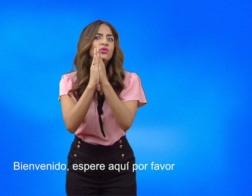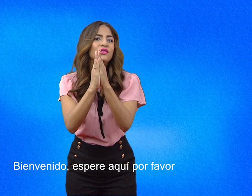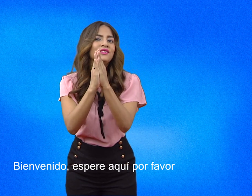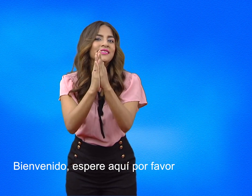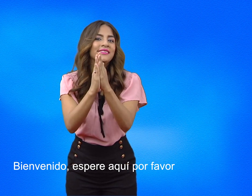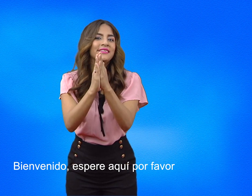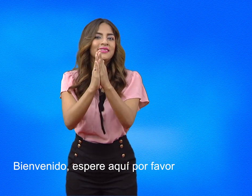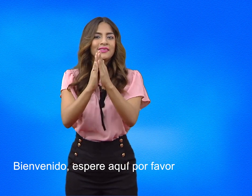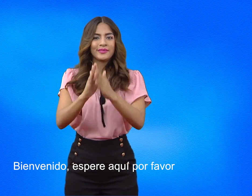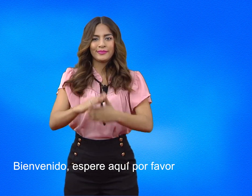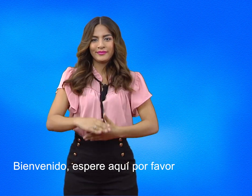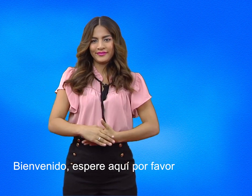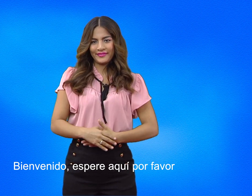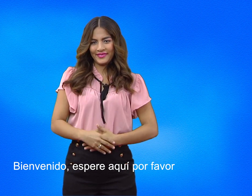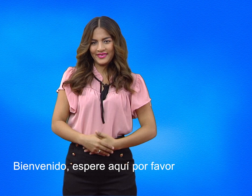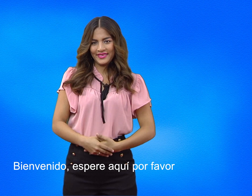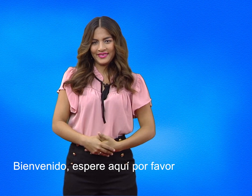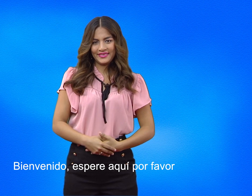Espere aquí, por favor.